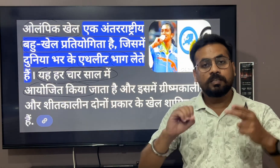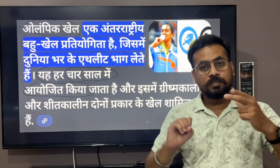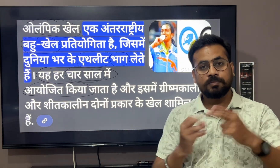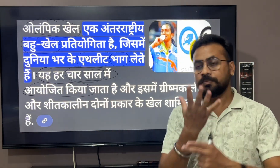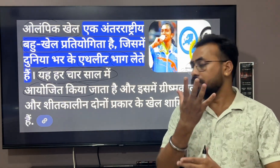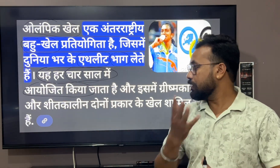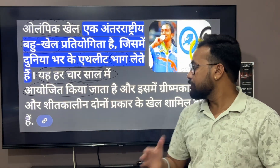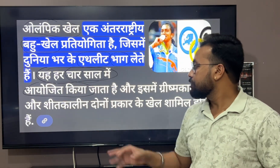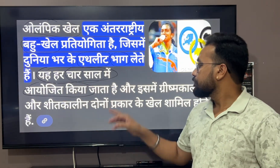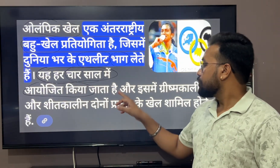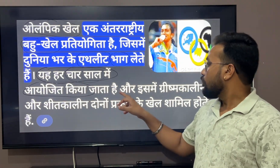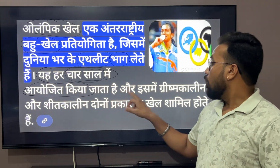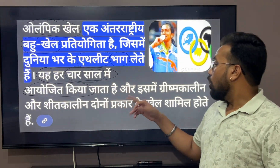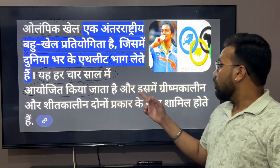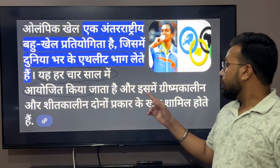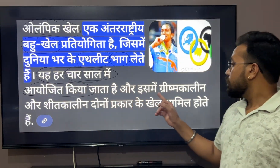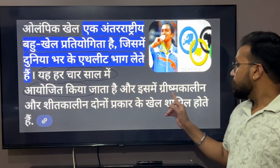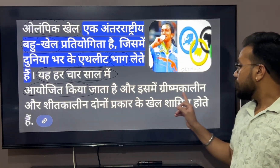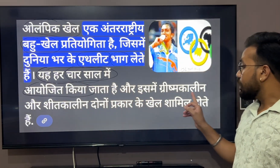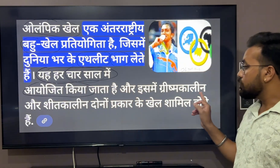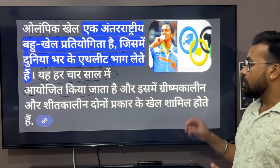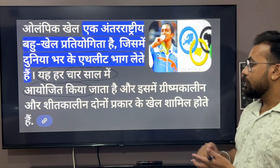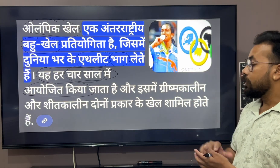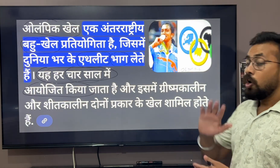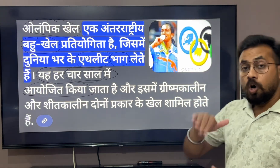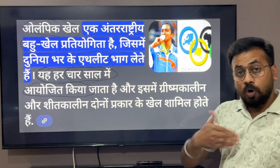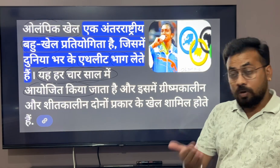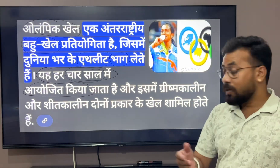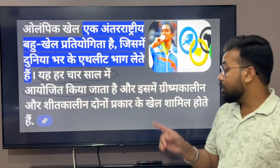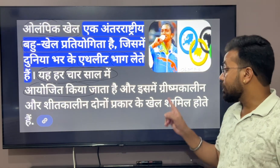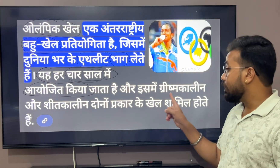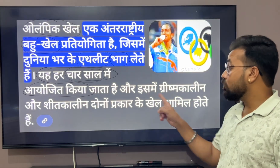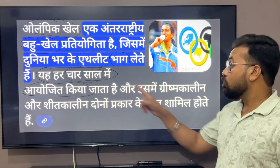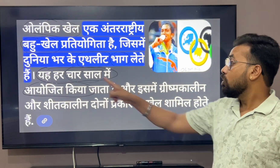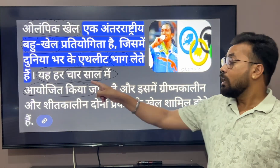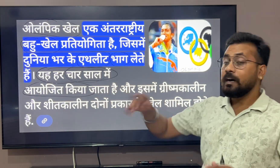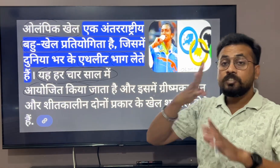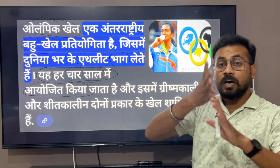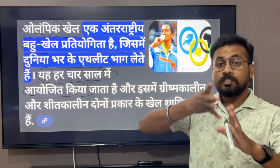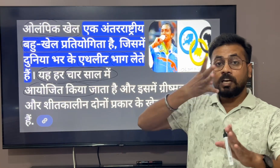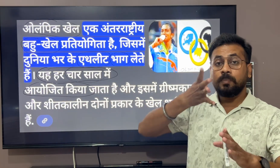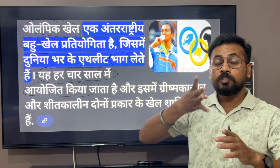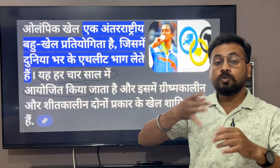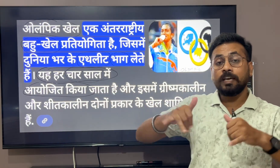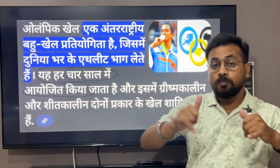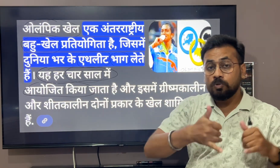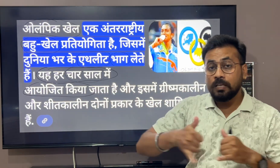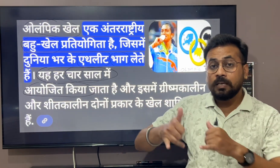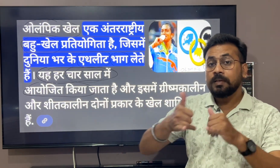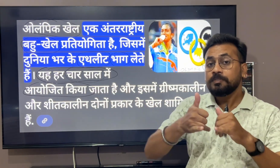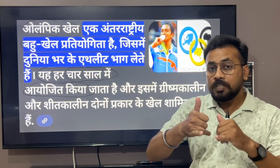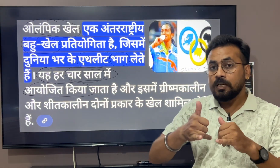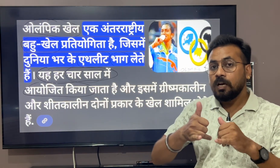है, ठीक है, और इसमें ग्रीष्मकालीन, और ये जो हर 4 साल में जो गेम होते हैं, ठीक है ना,